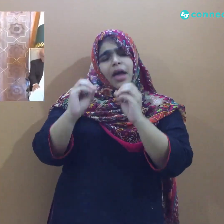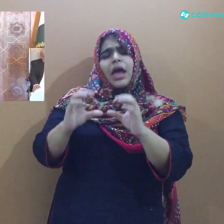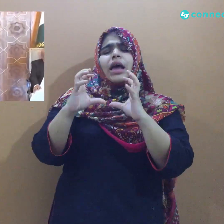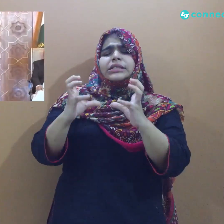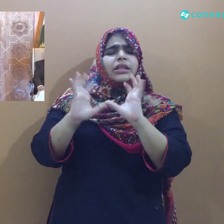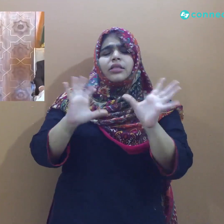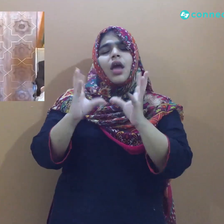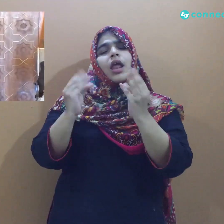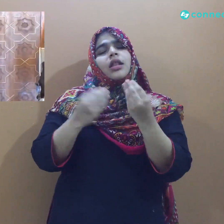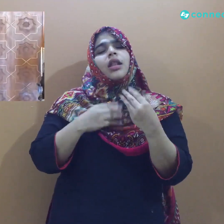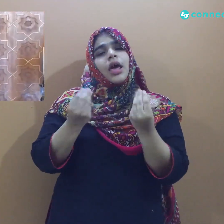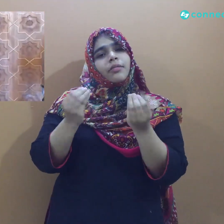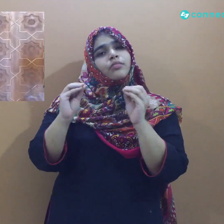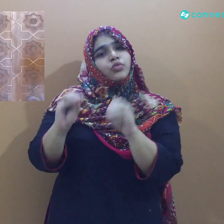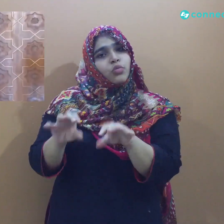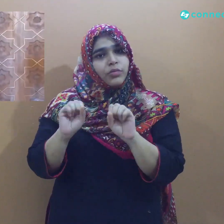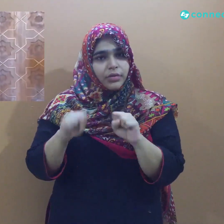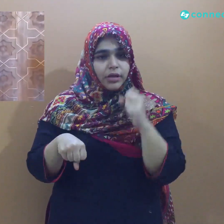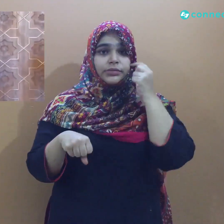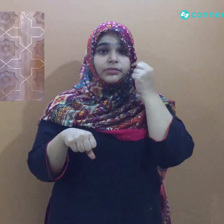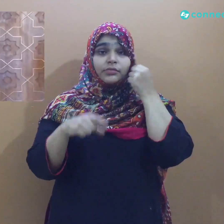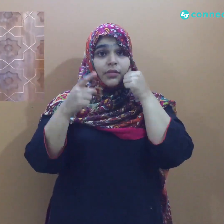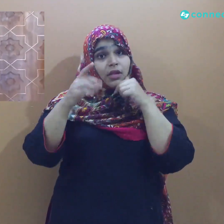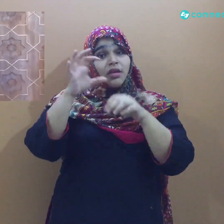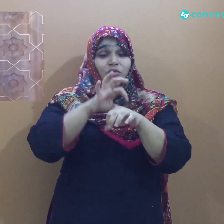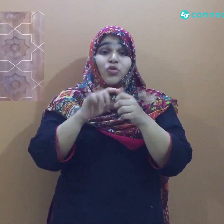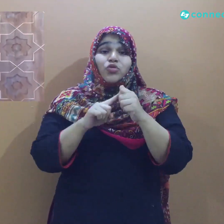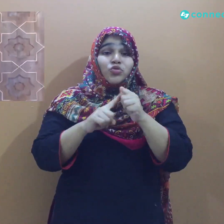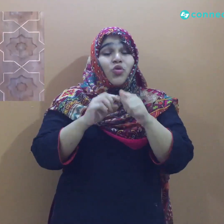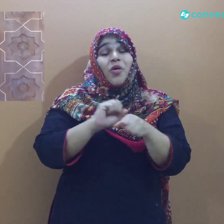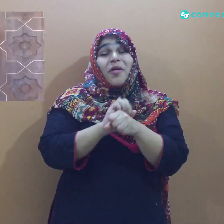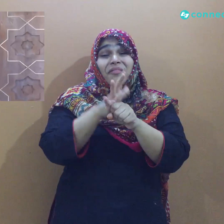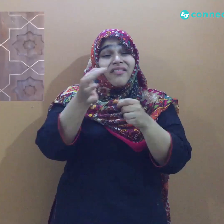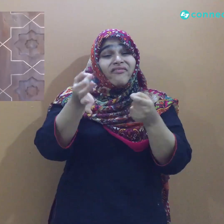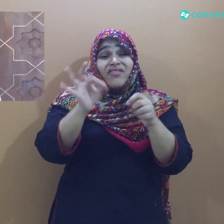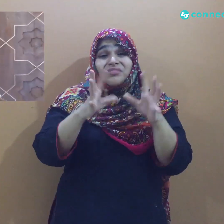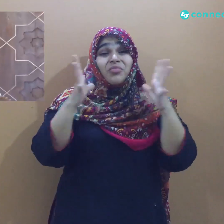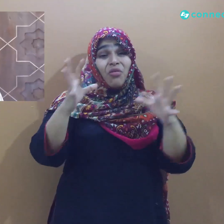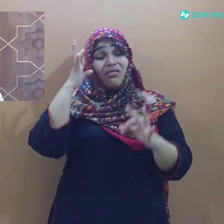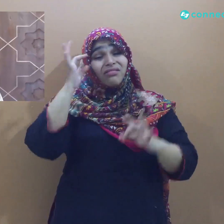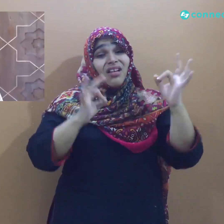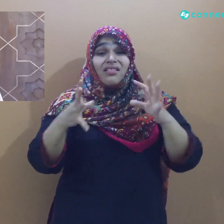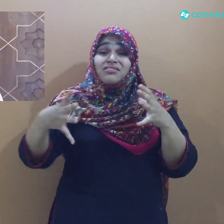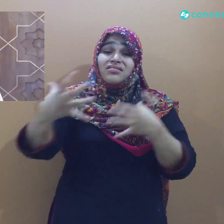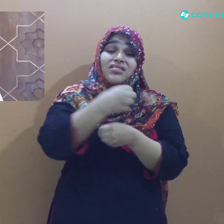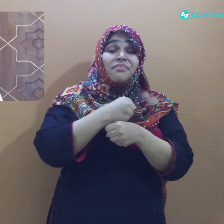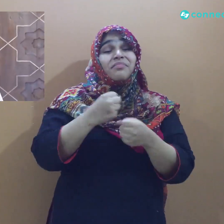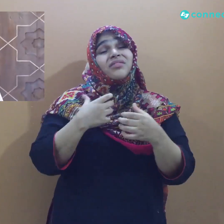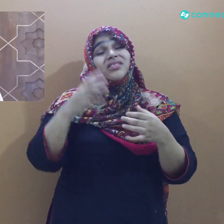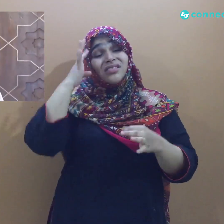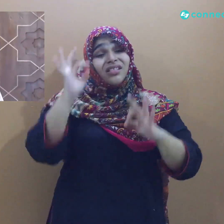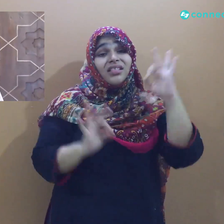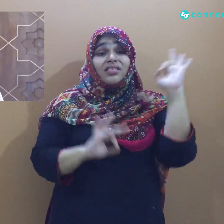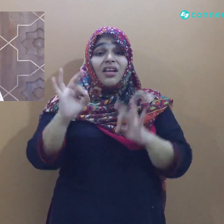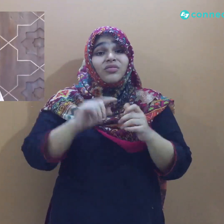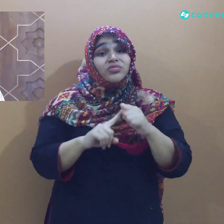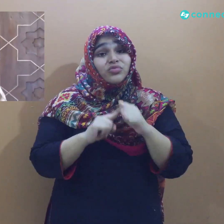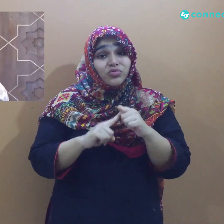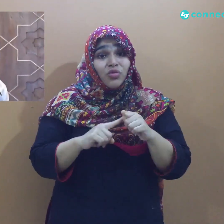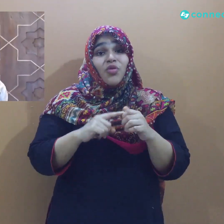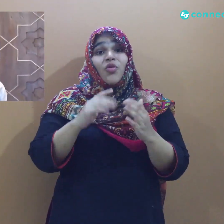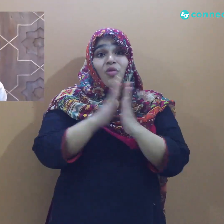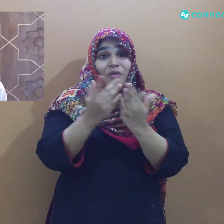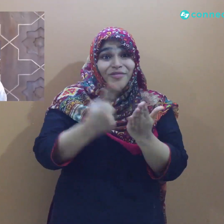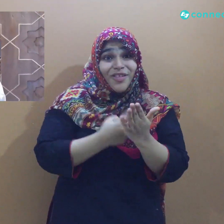جہاں پر حالات خراب ہیں۔ یہ معاملہ بیماری کا ایسا ہے کہ اس میں ہم سب ذمہ دار ہیں، اس کے اندر شریعت